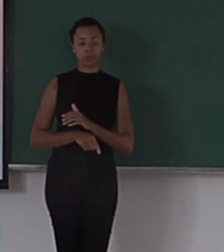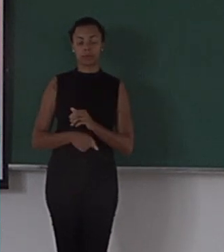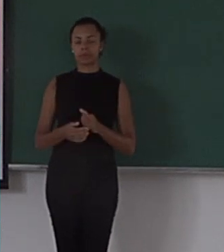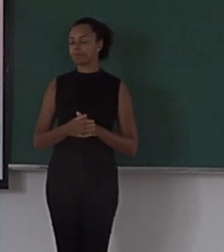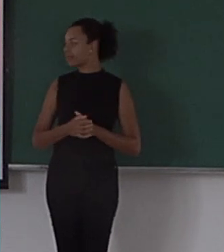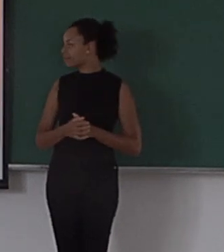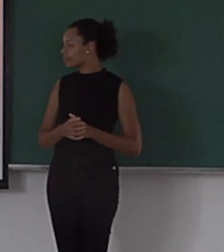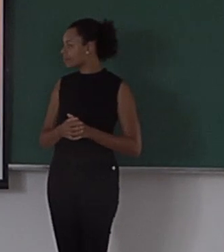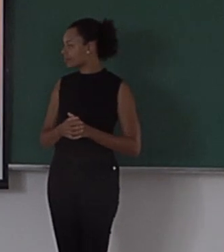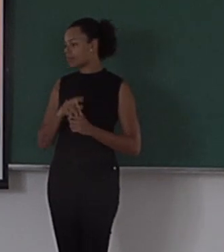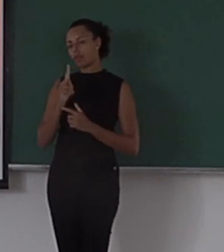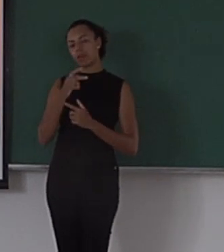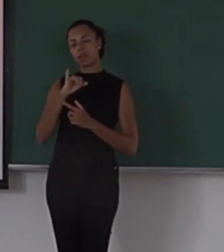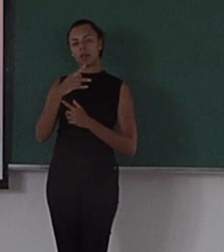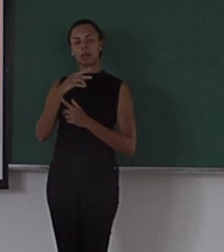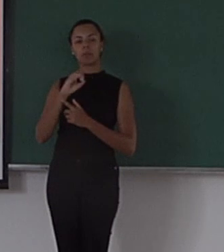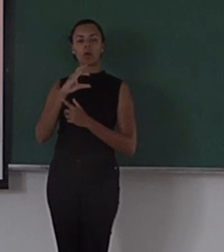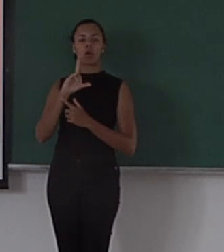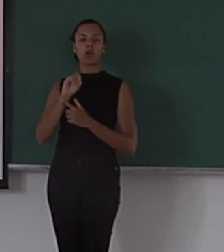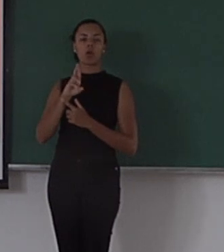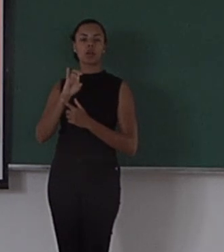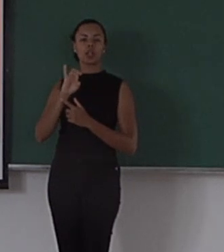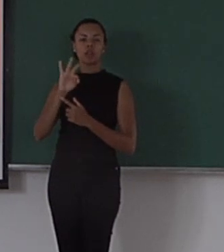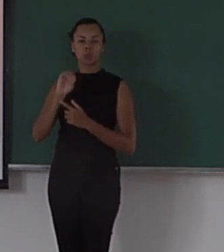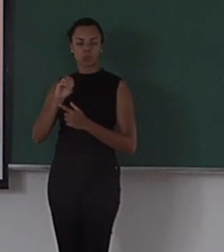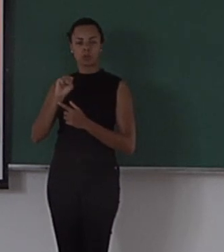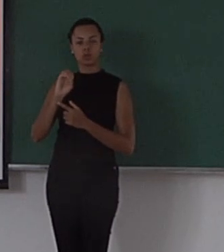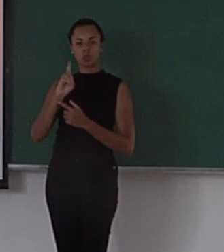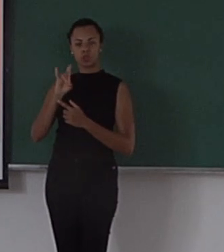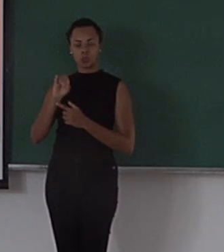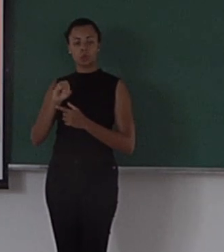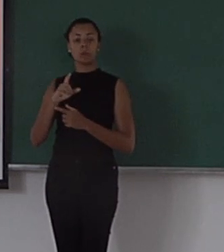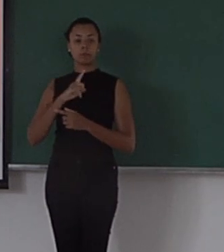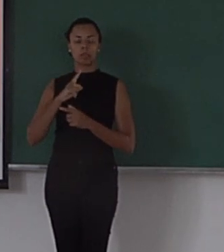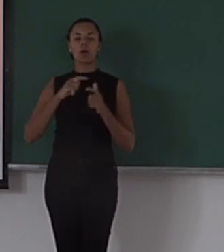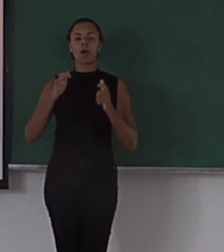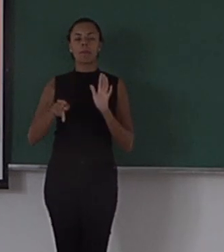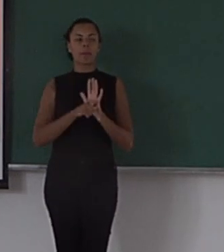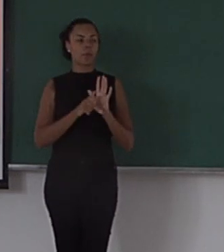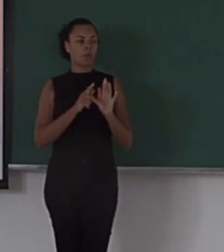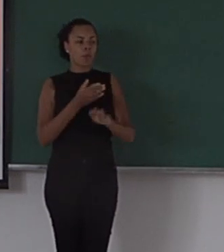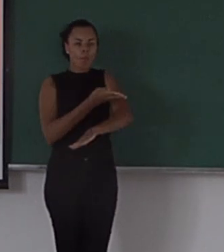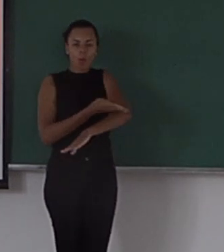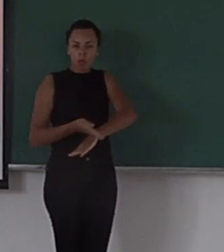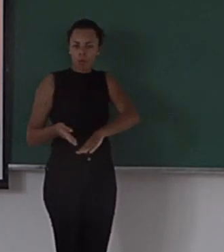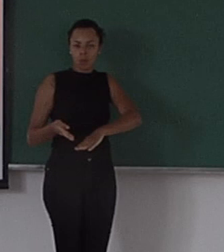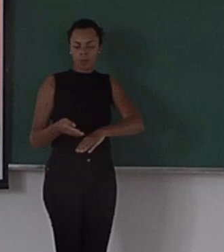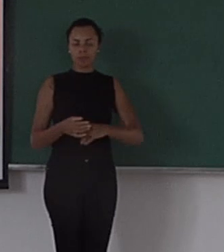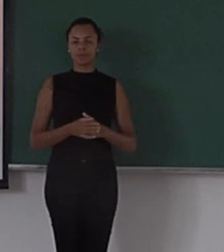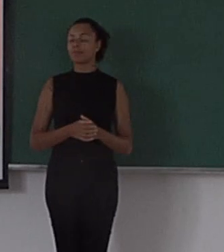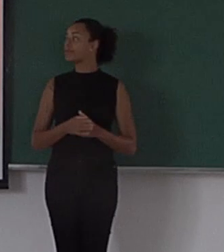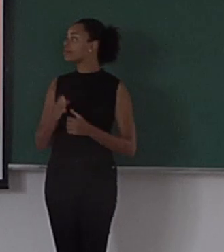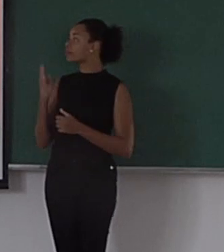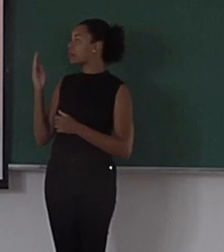O hipoclorito de sódio, que tem nos desinfetantes, nos branqueadores. Tá? O ácido sulfúrico,